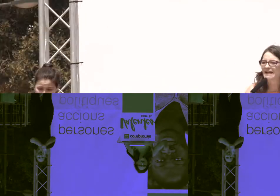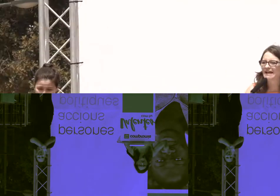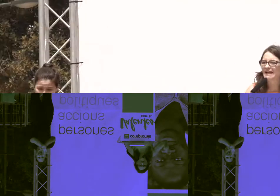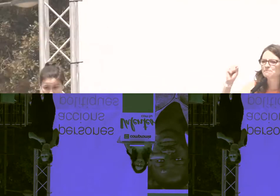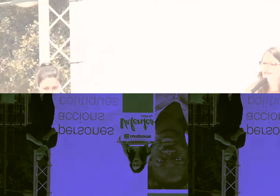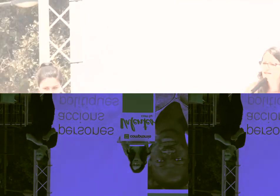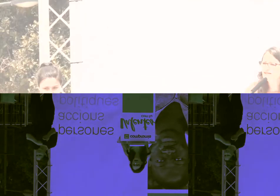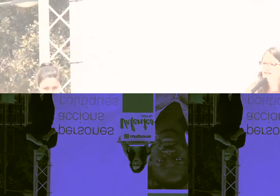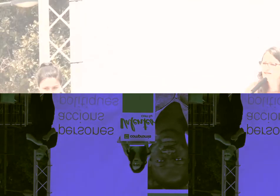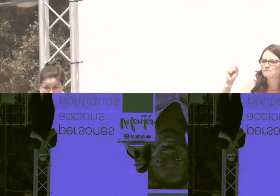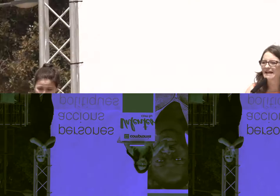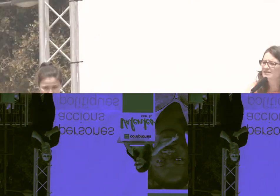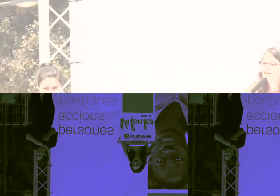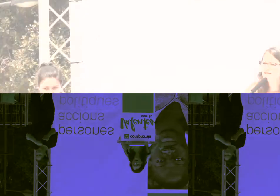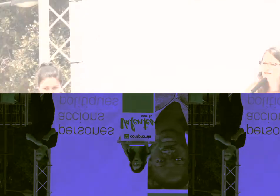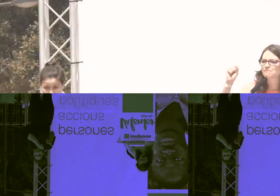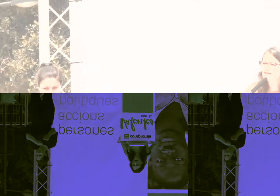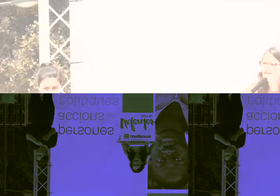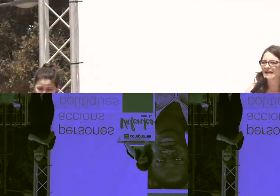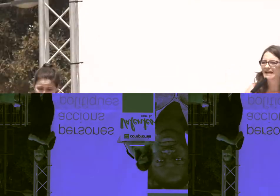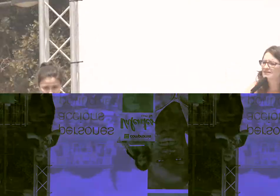la gent ha tornat als centres.